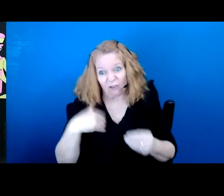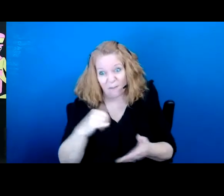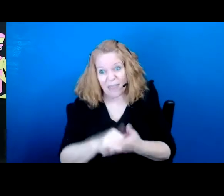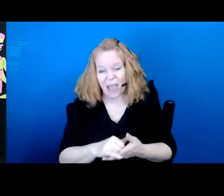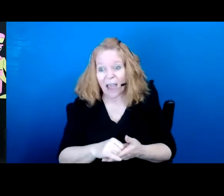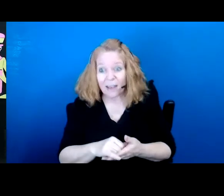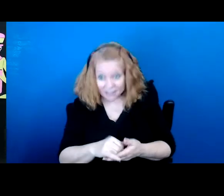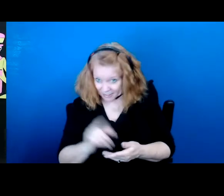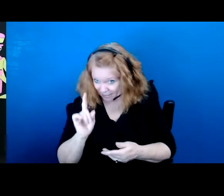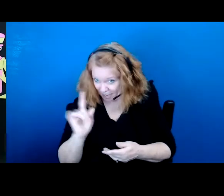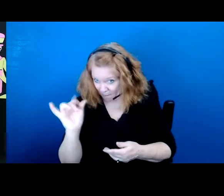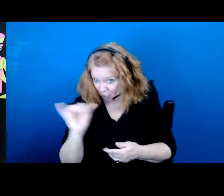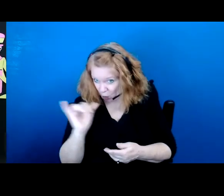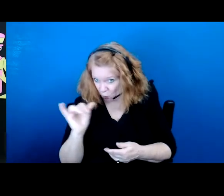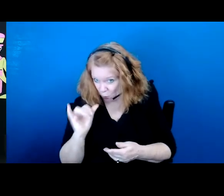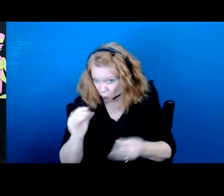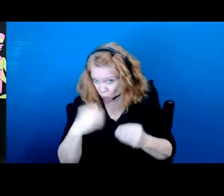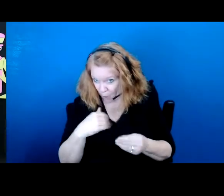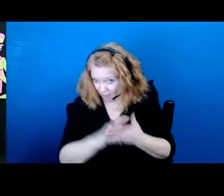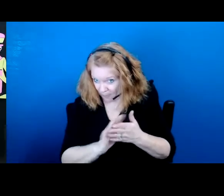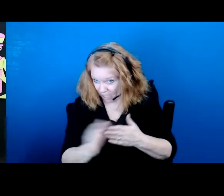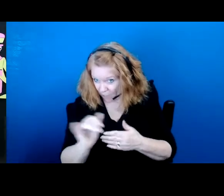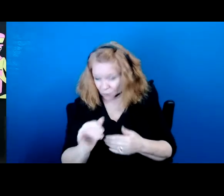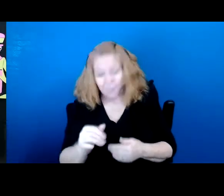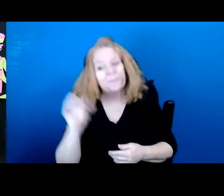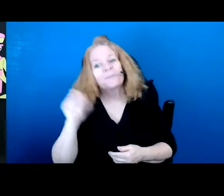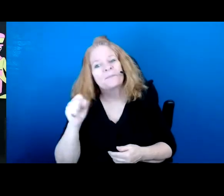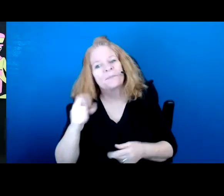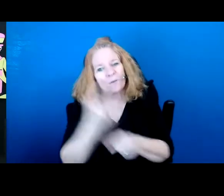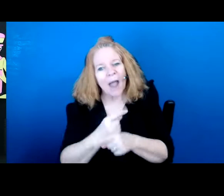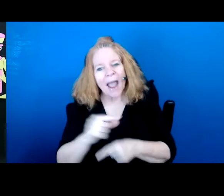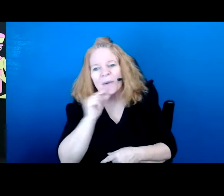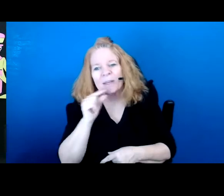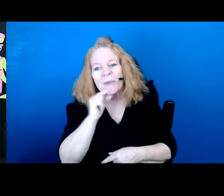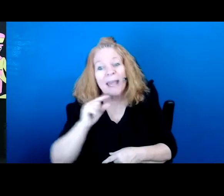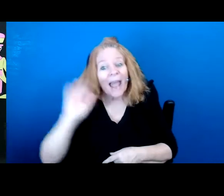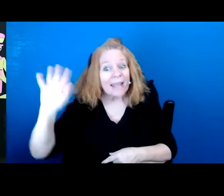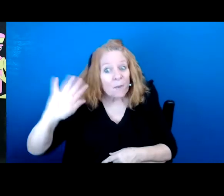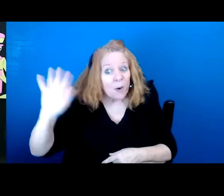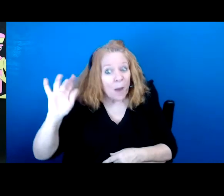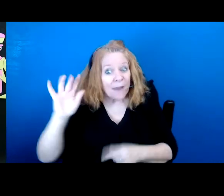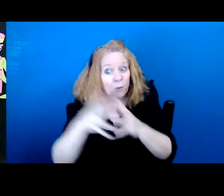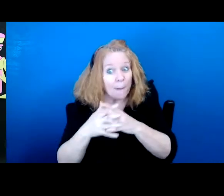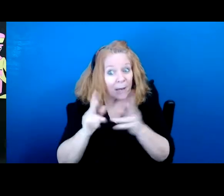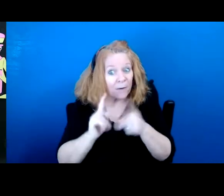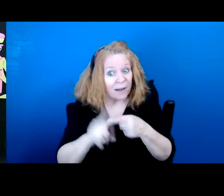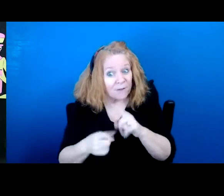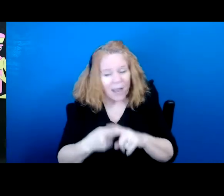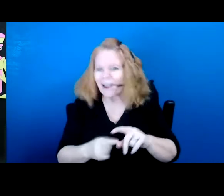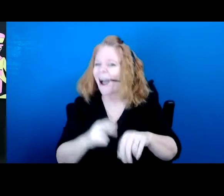eres 16 y a mí los señores que único encuentro me enseñó a ser amable